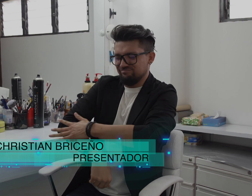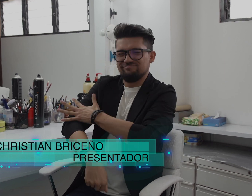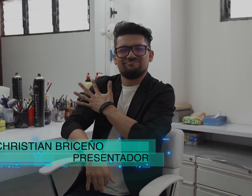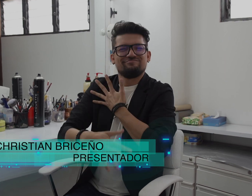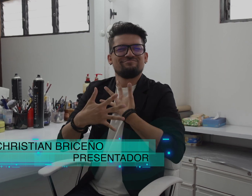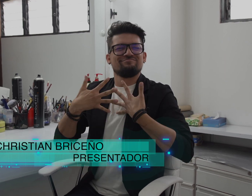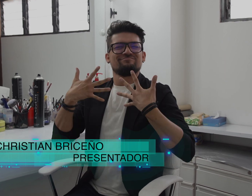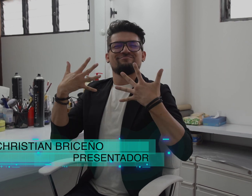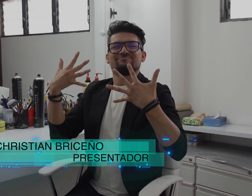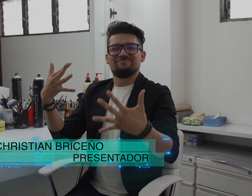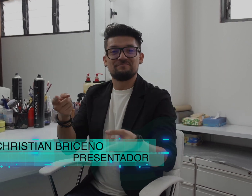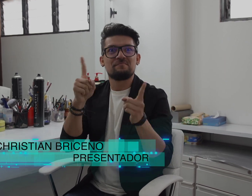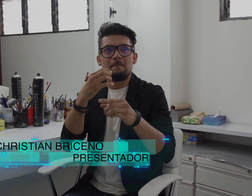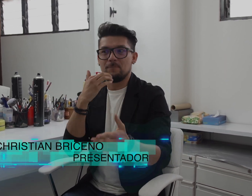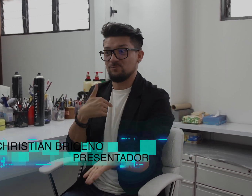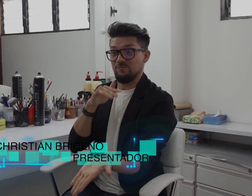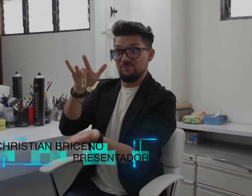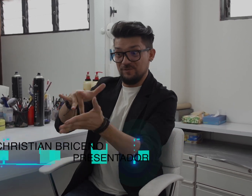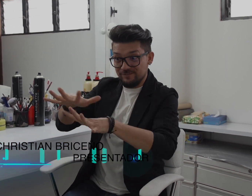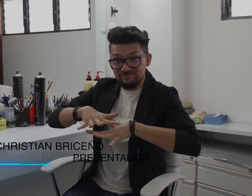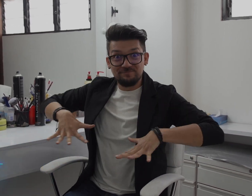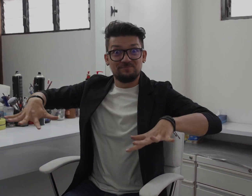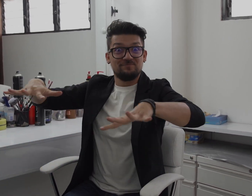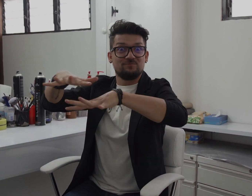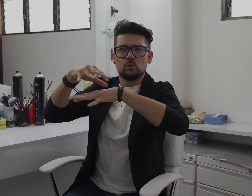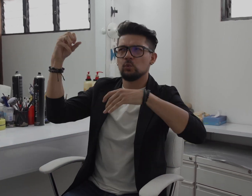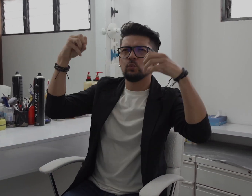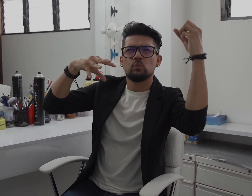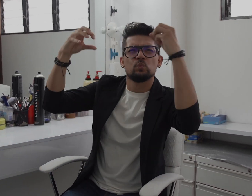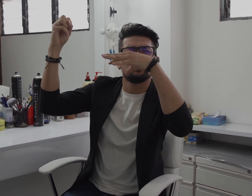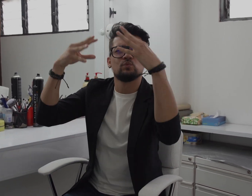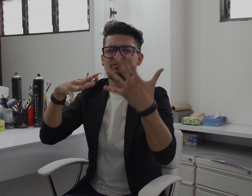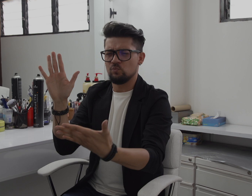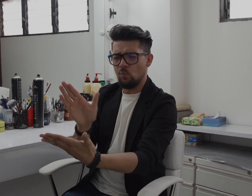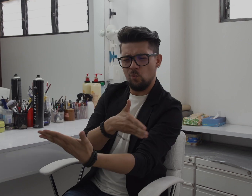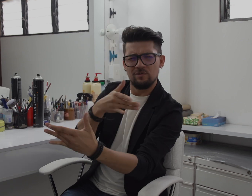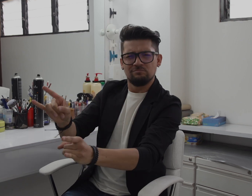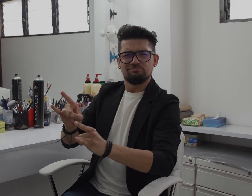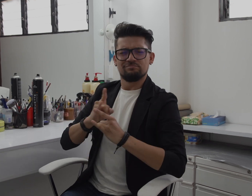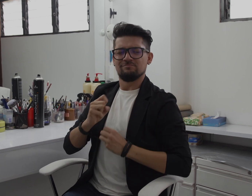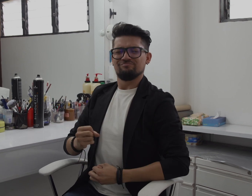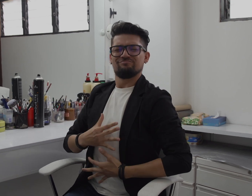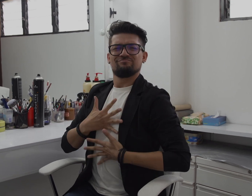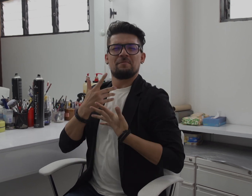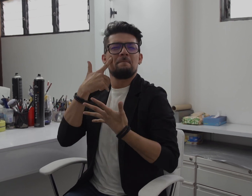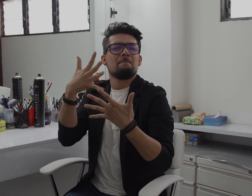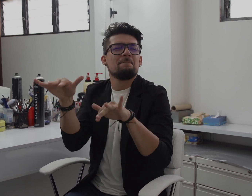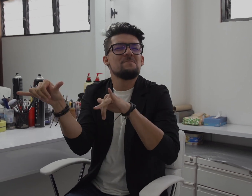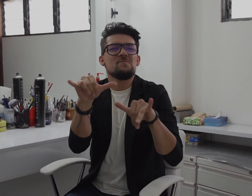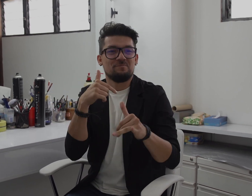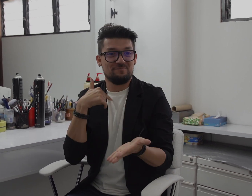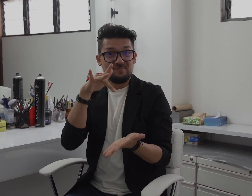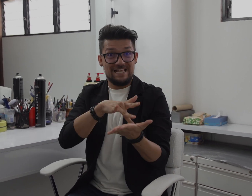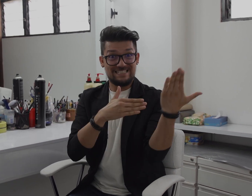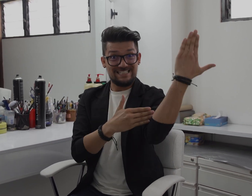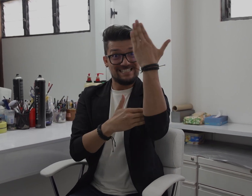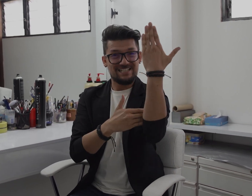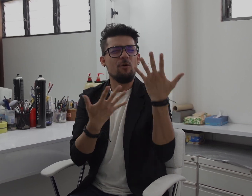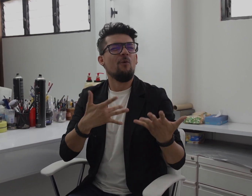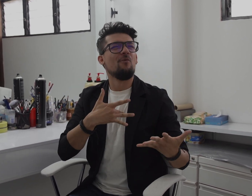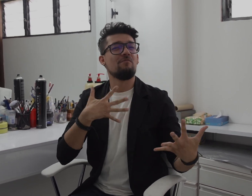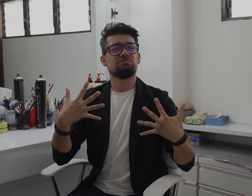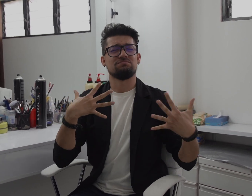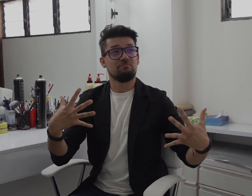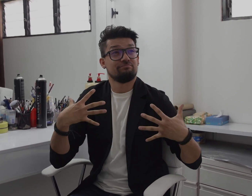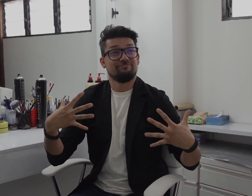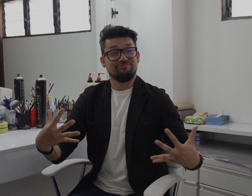amo la música y la vivo de una manera diferente además veo que tenemos la misma pasión el poder llegar a un escenario con